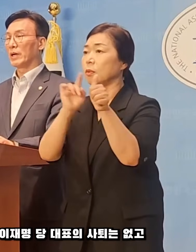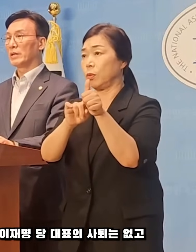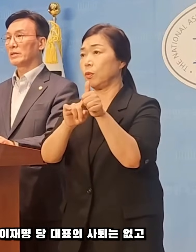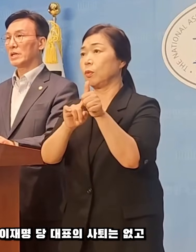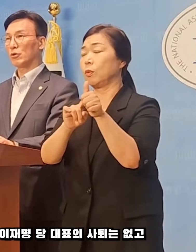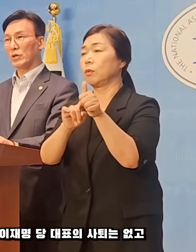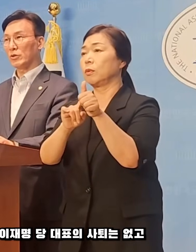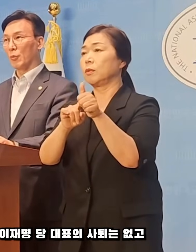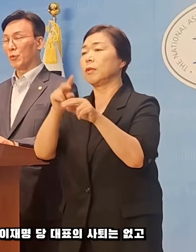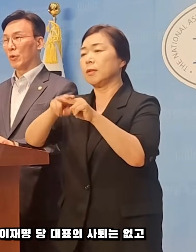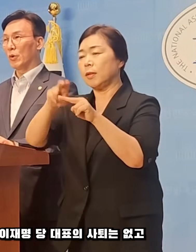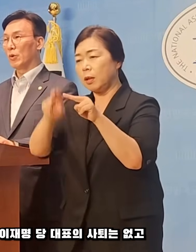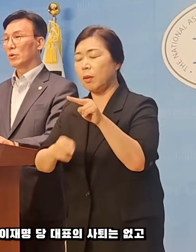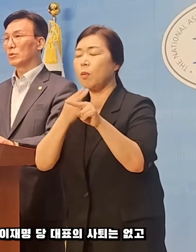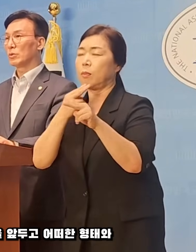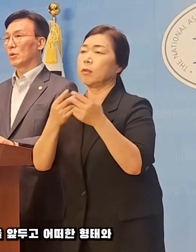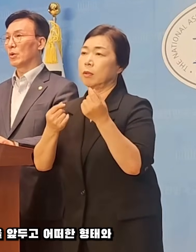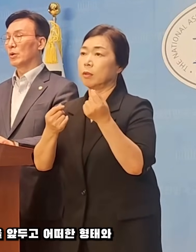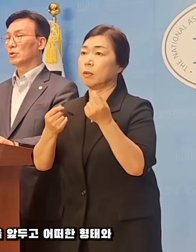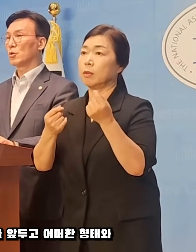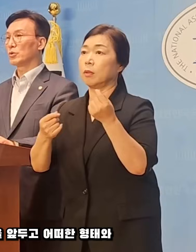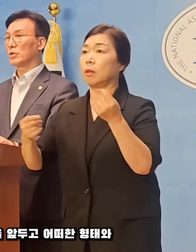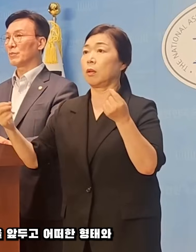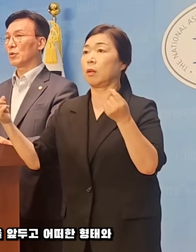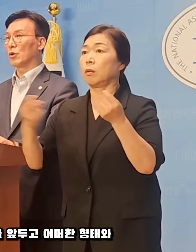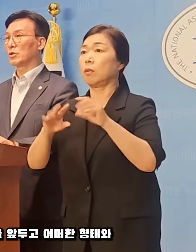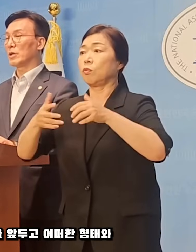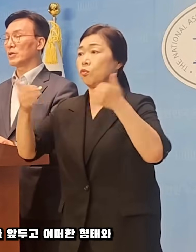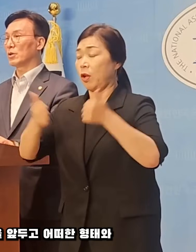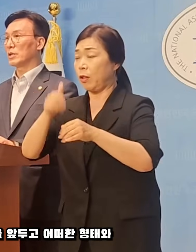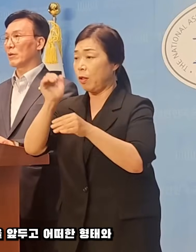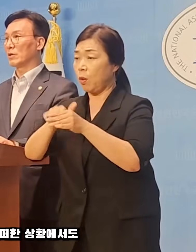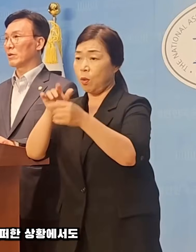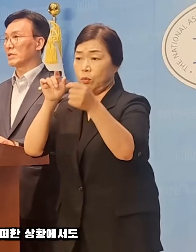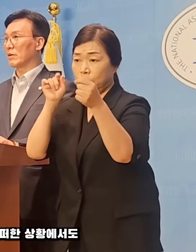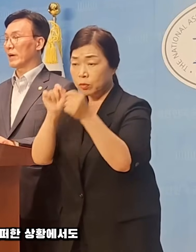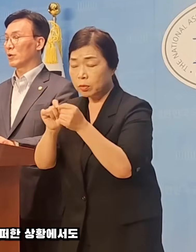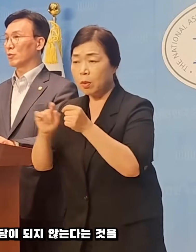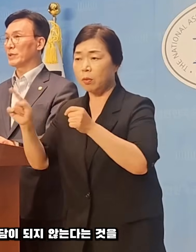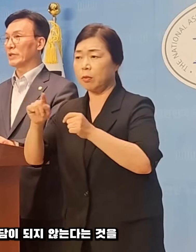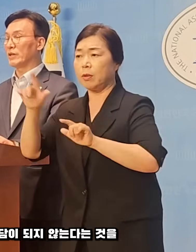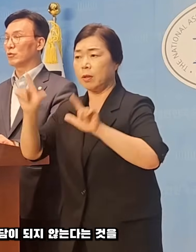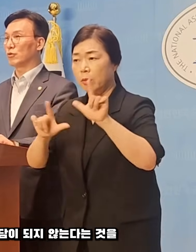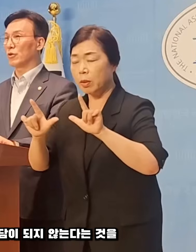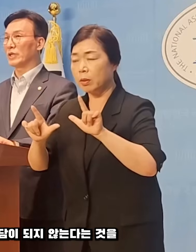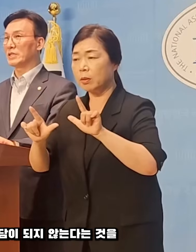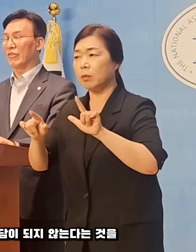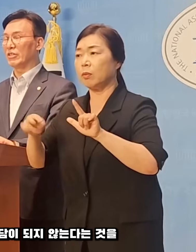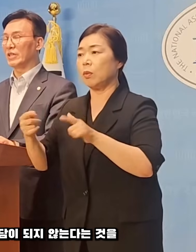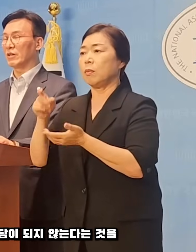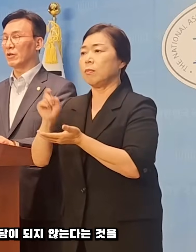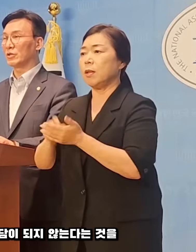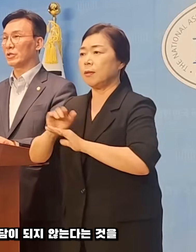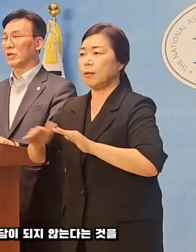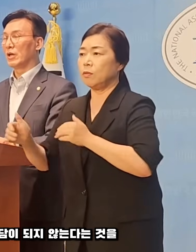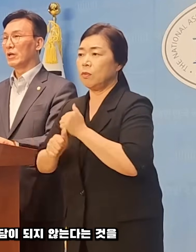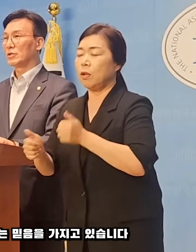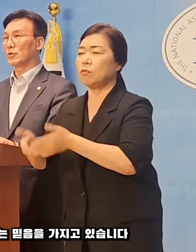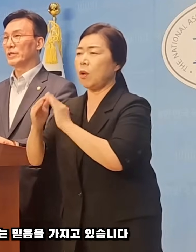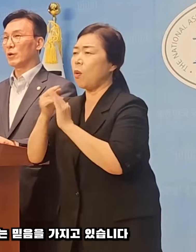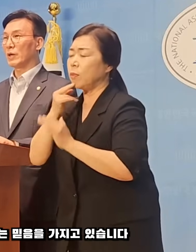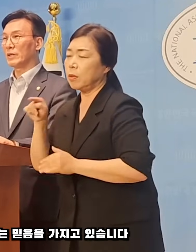당대표의 사퇴는 없고 또 총선을 앞두고 어떠한 형태와 어떠한 상황에서도 비대위는 구성되지 않는다는